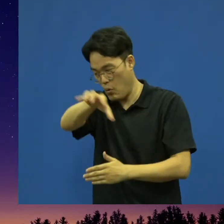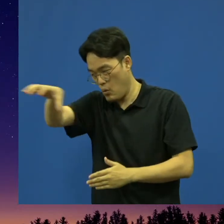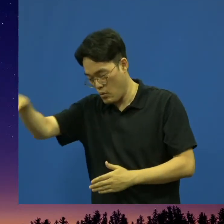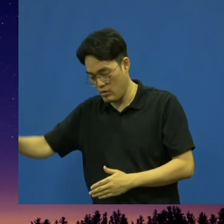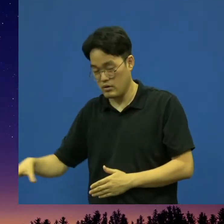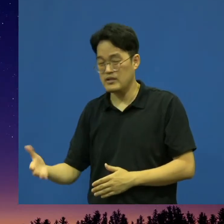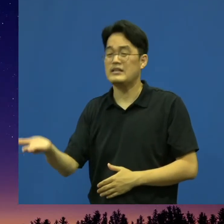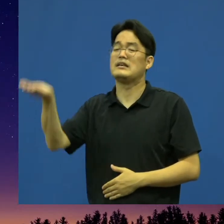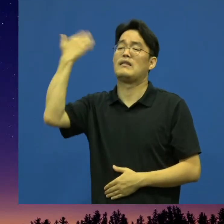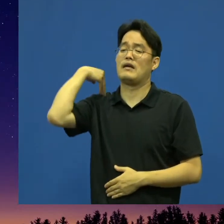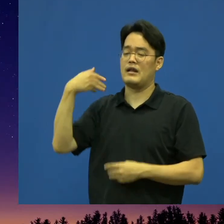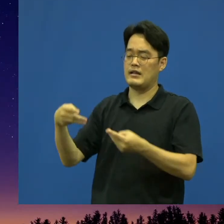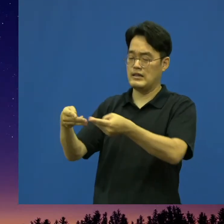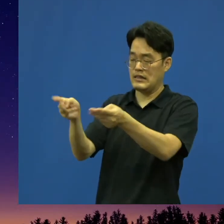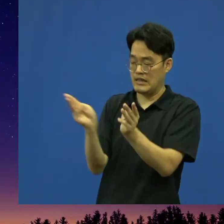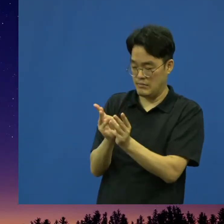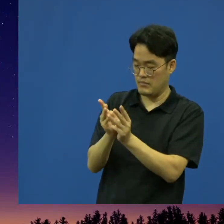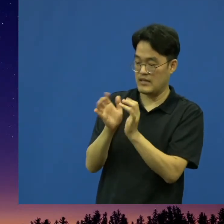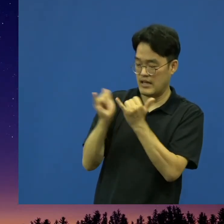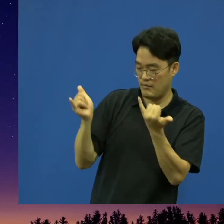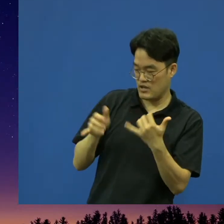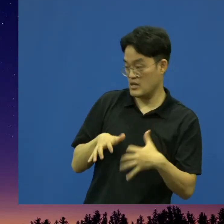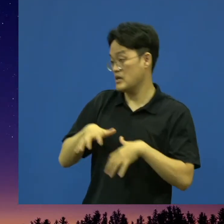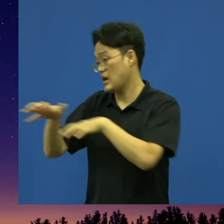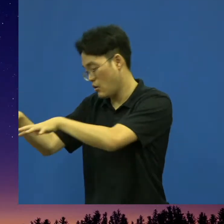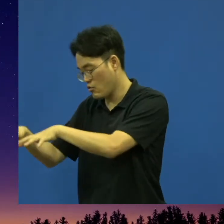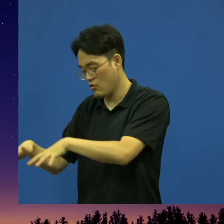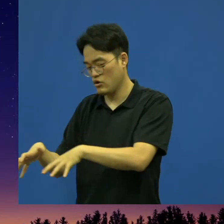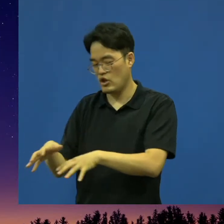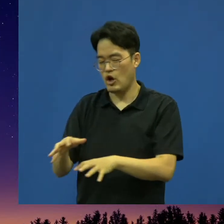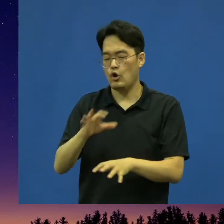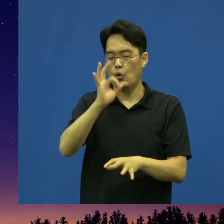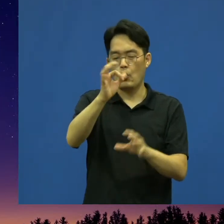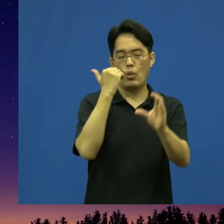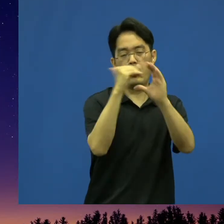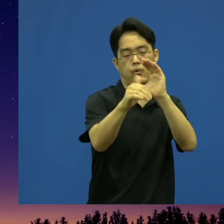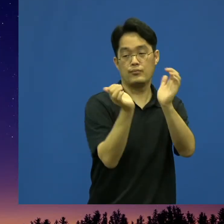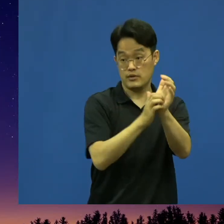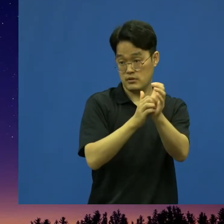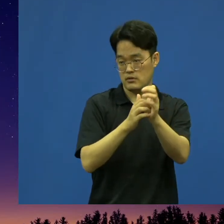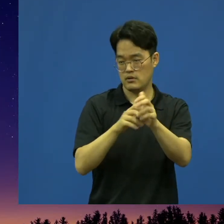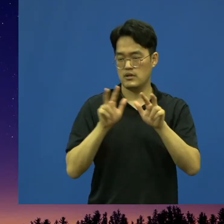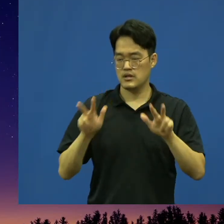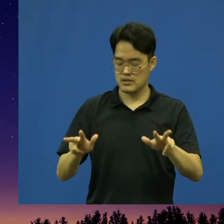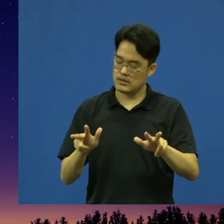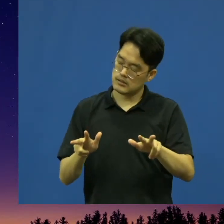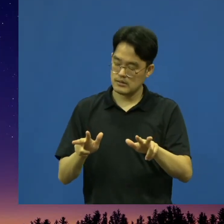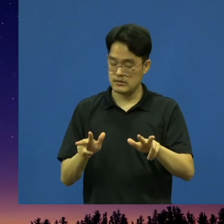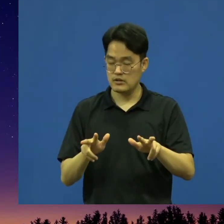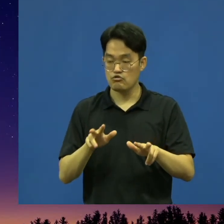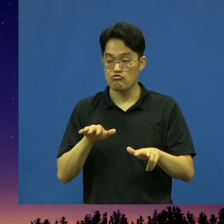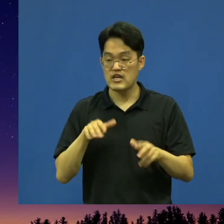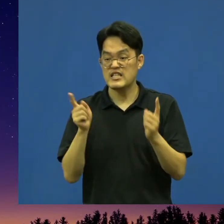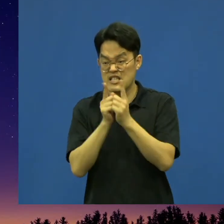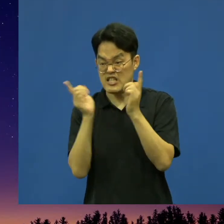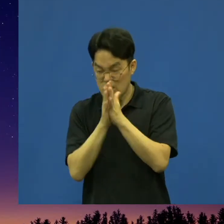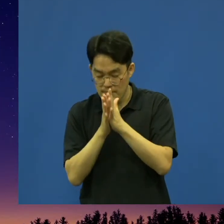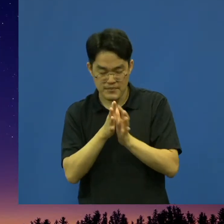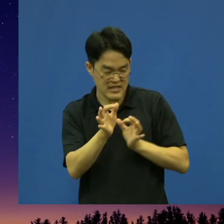옛날에는 그저 헌금을 보냈는데 이제는 그렇게 할 수 없기 때문에 이제는 우리가 시장에 직접